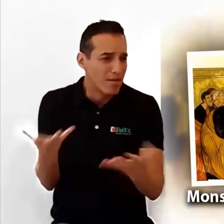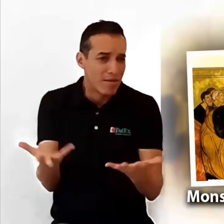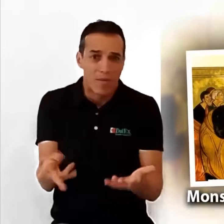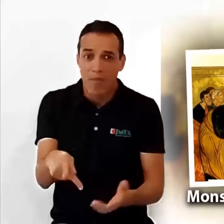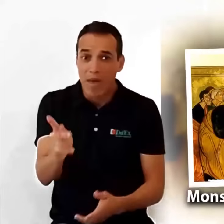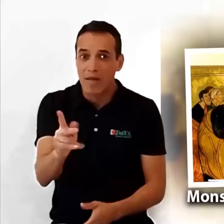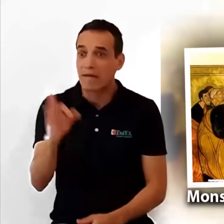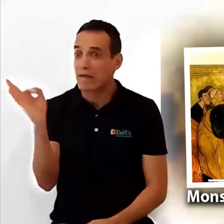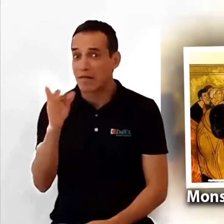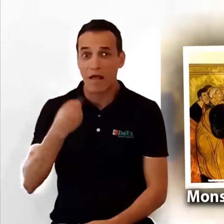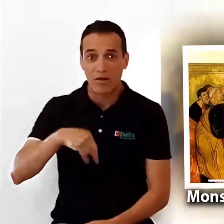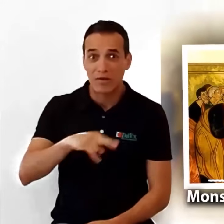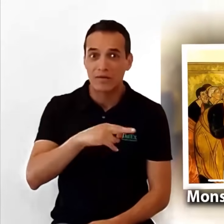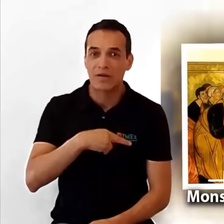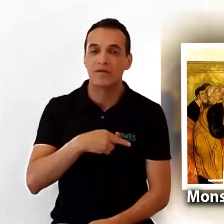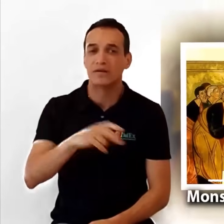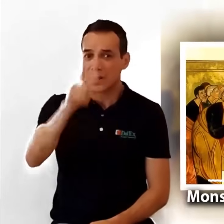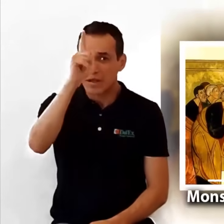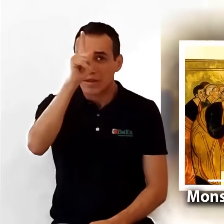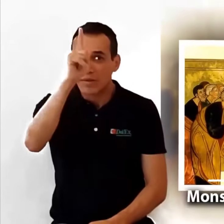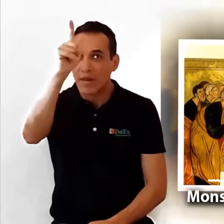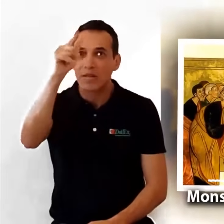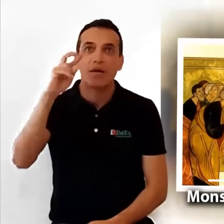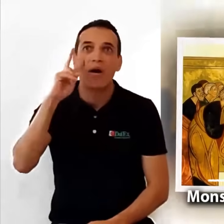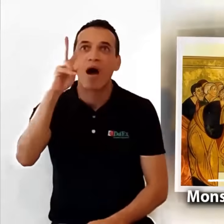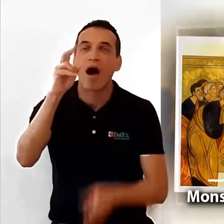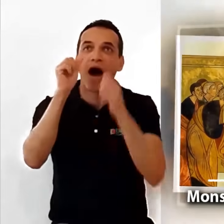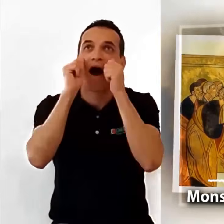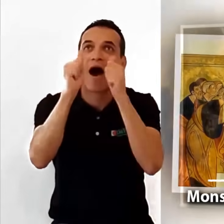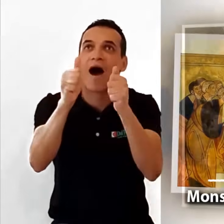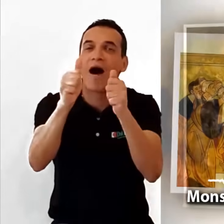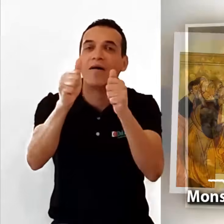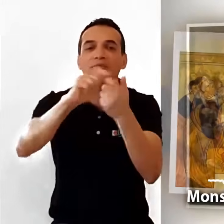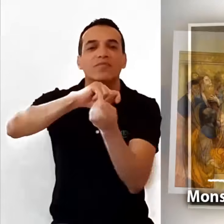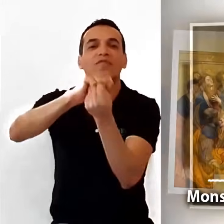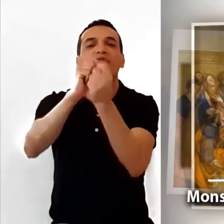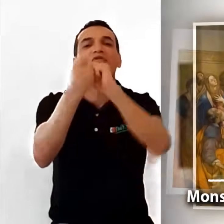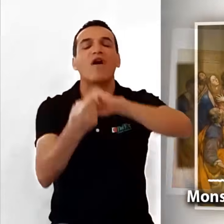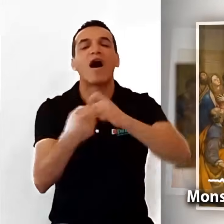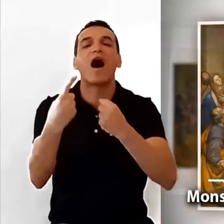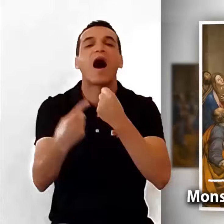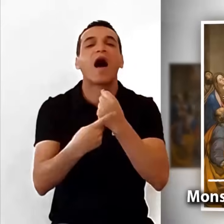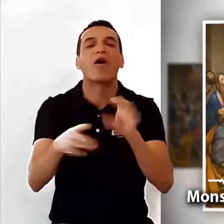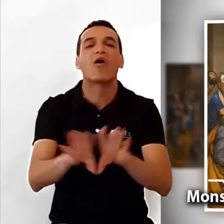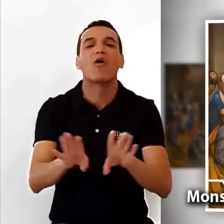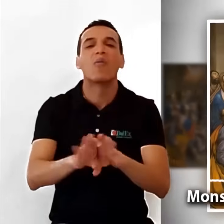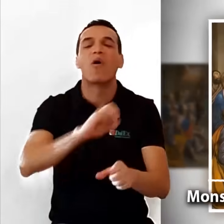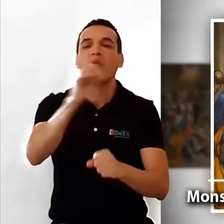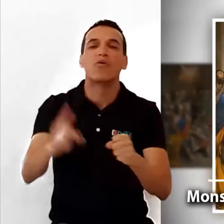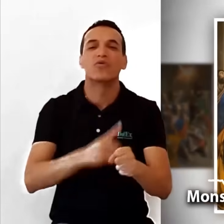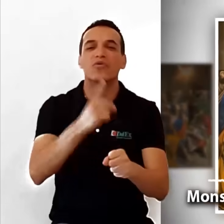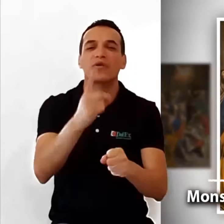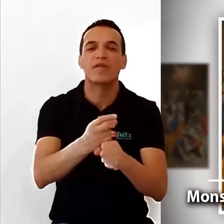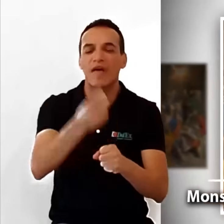si estamos atentos al Espíritu, se convierte en un kairos, en una nueva oportunidad